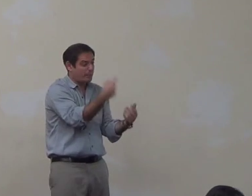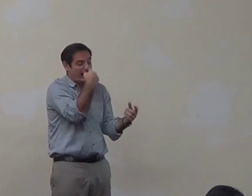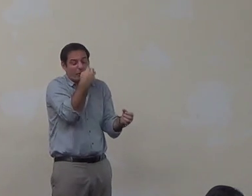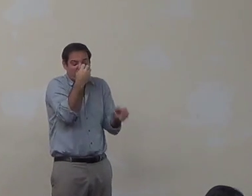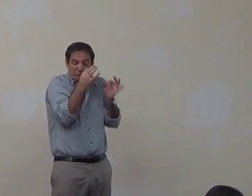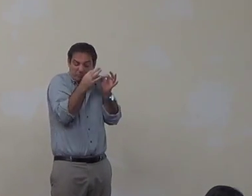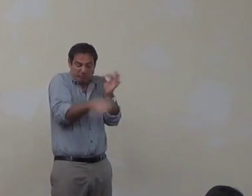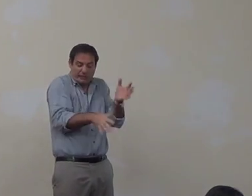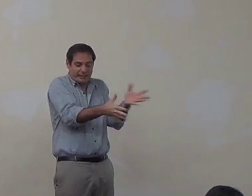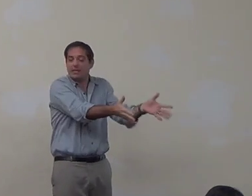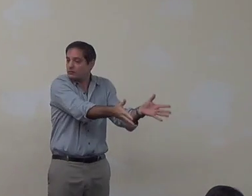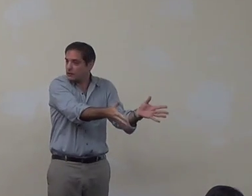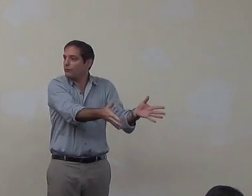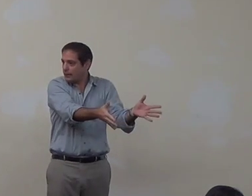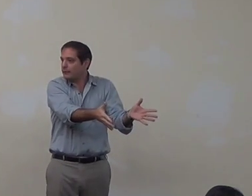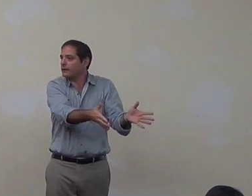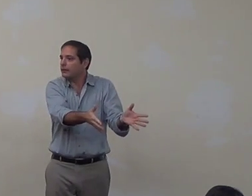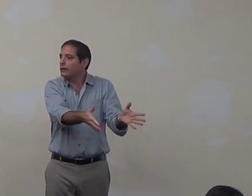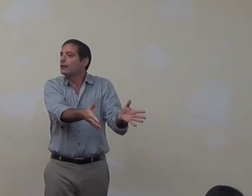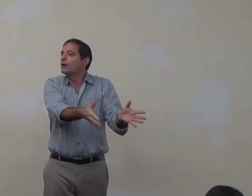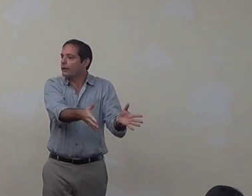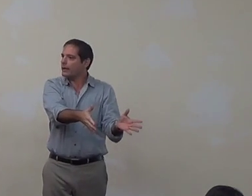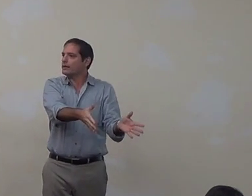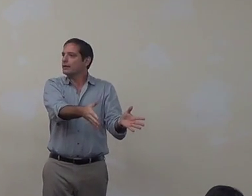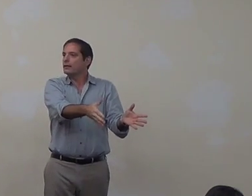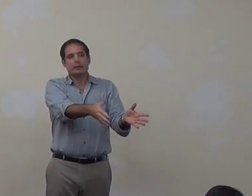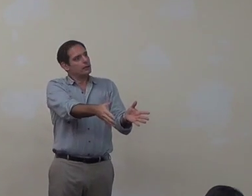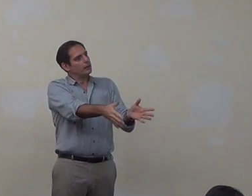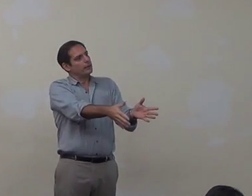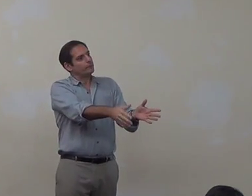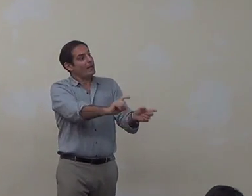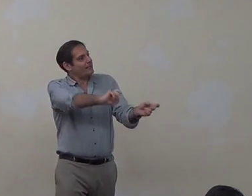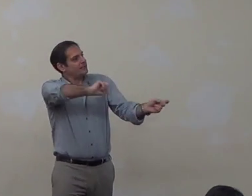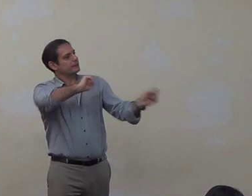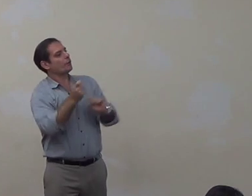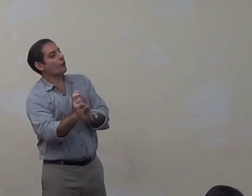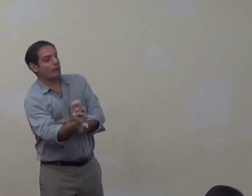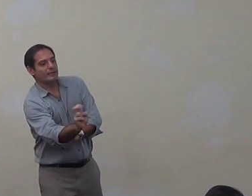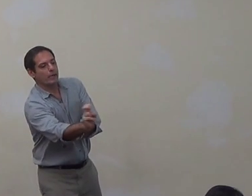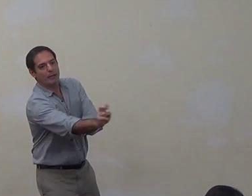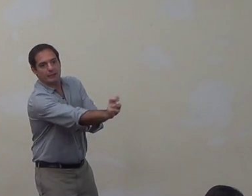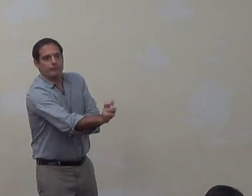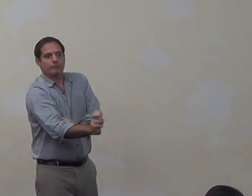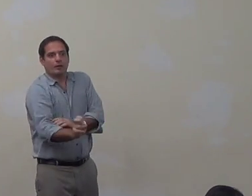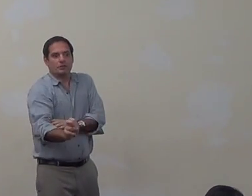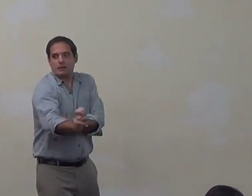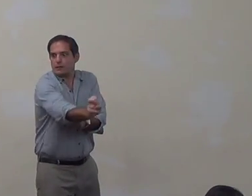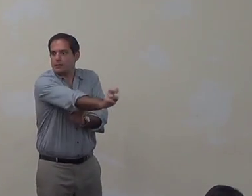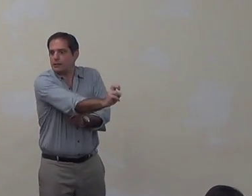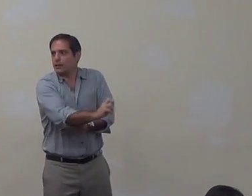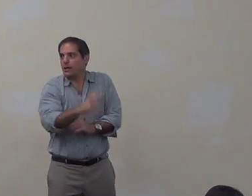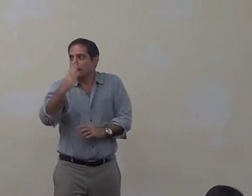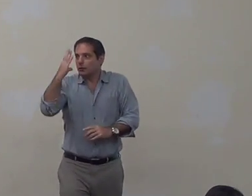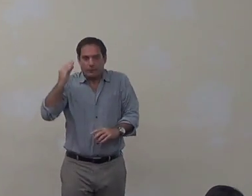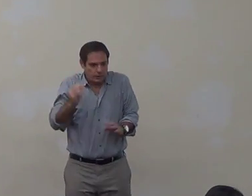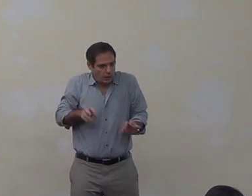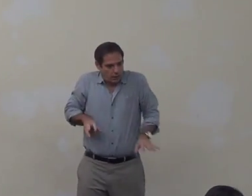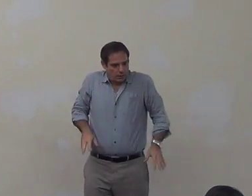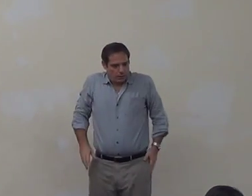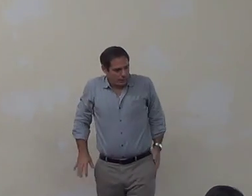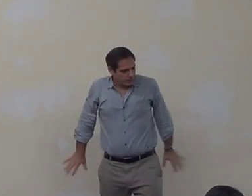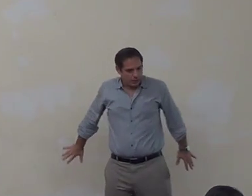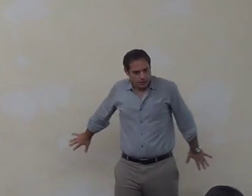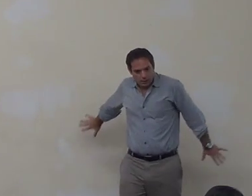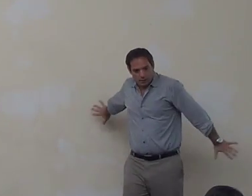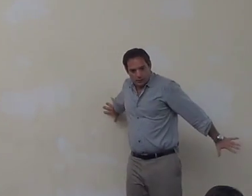eso que para vos es algo insignificante, ¿ok? Mira, se transforma en una serpiente. Entonces Moisés,